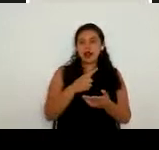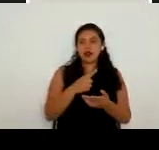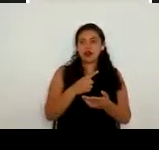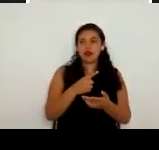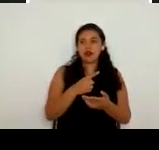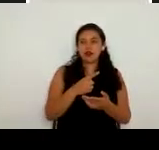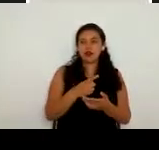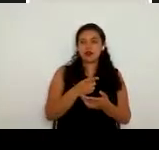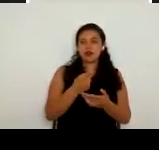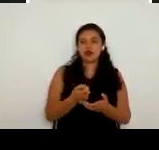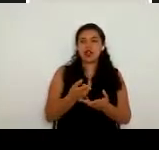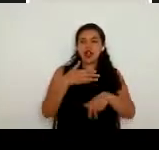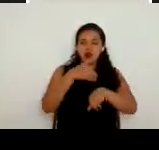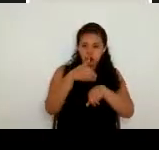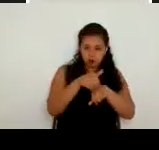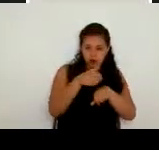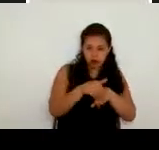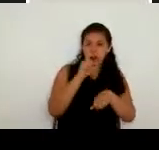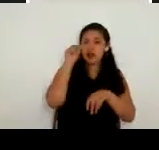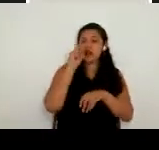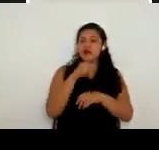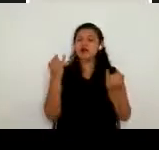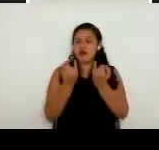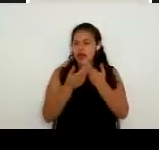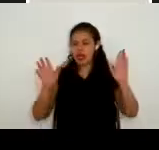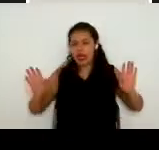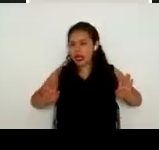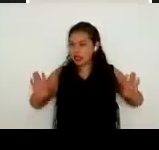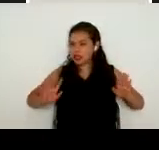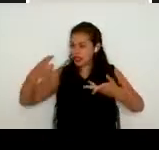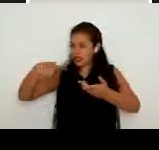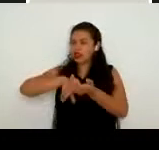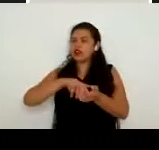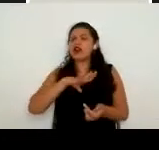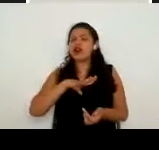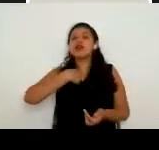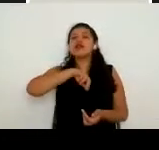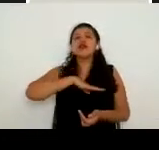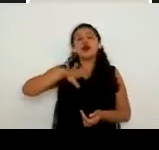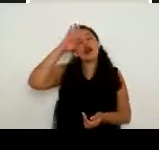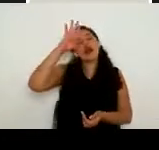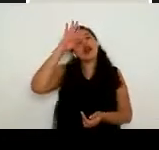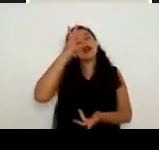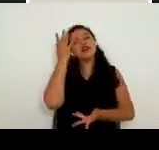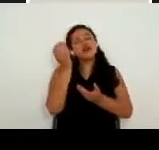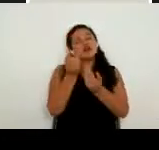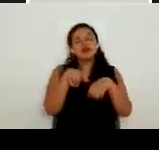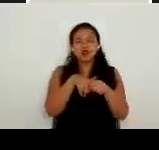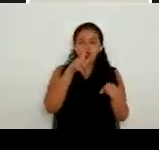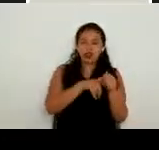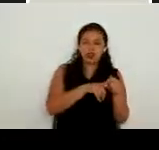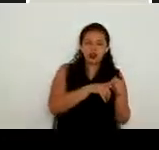aunque puede contener algunos elementos póliza tivos pensamos que el estudio socioeconómico no es como el estudio